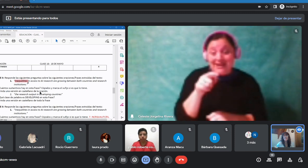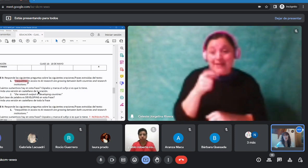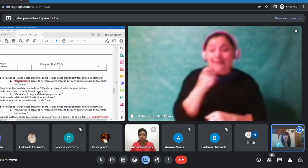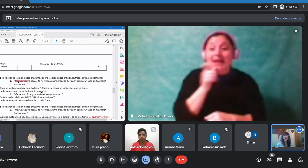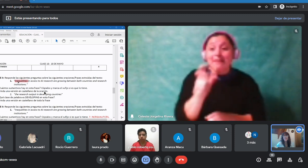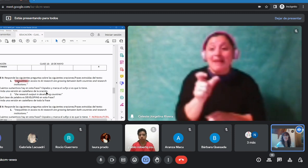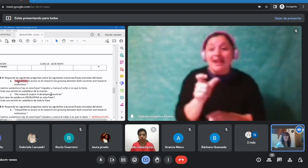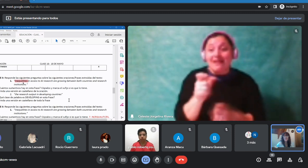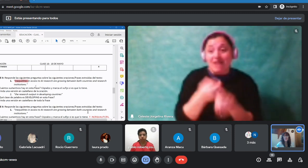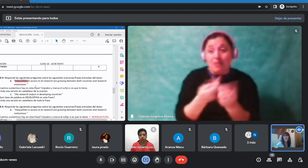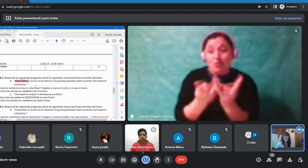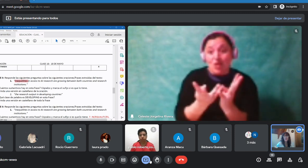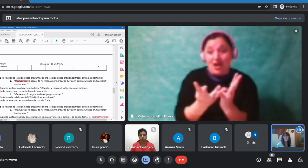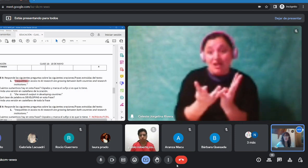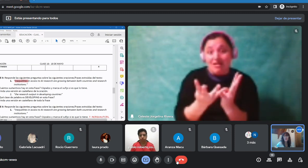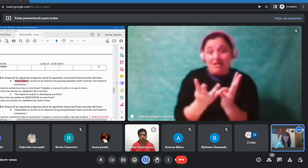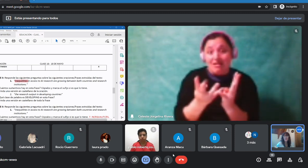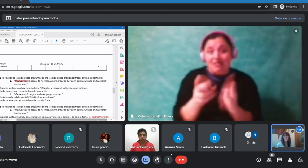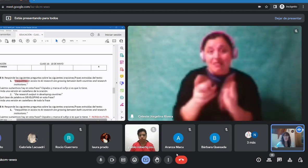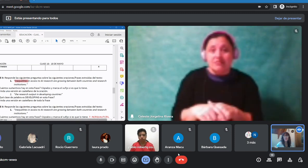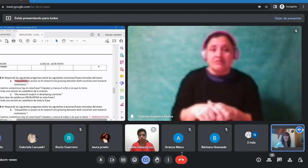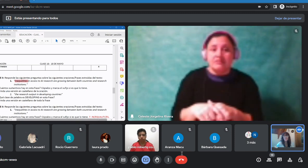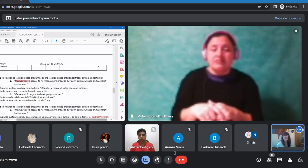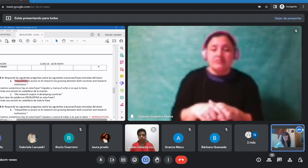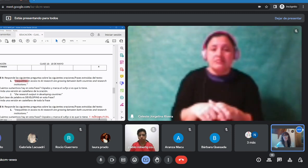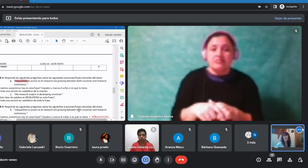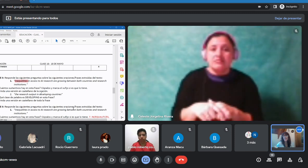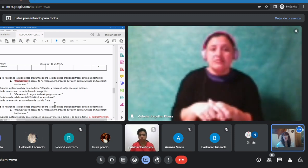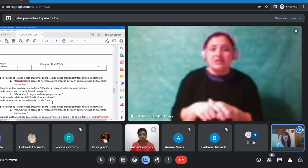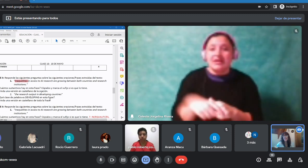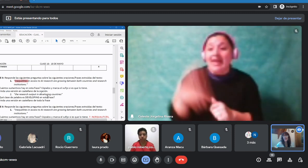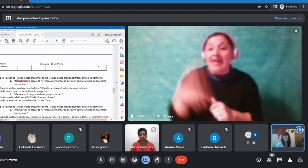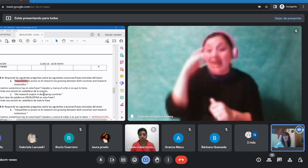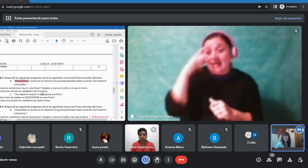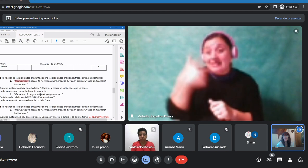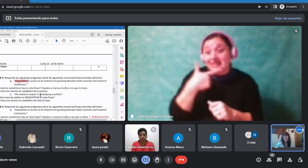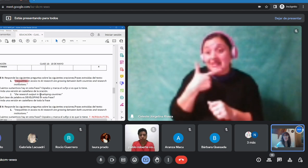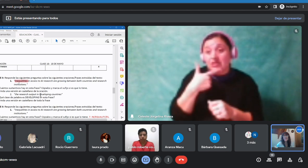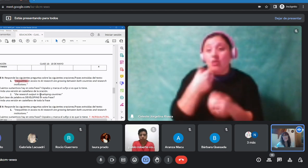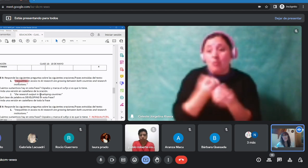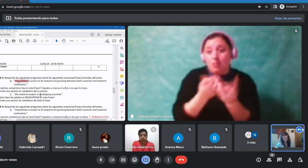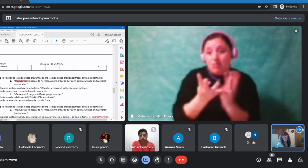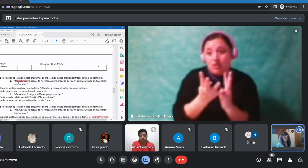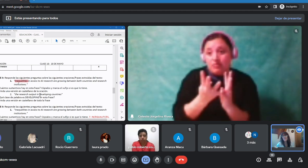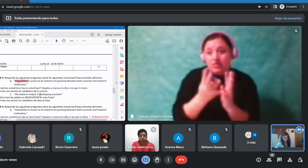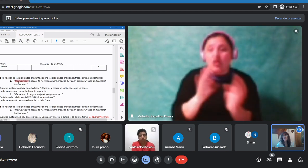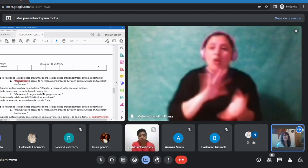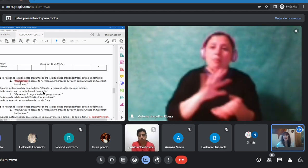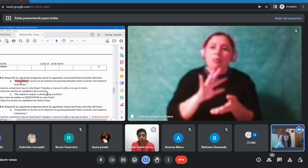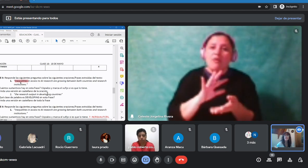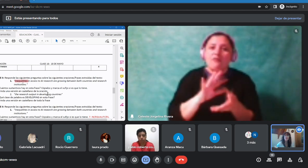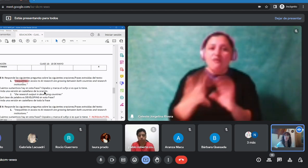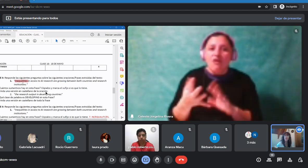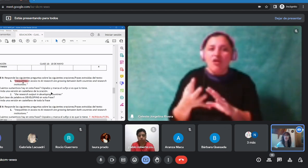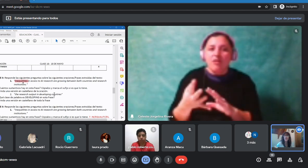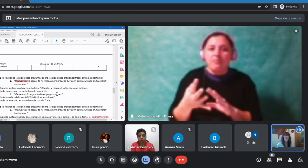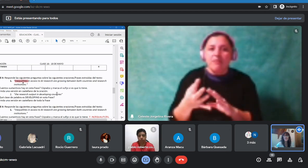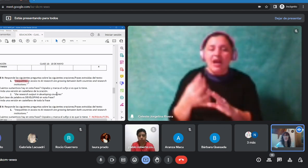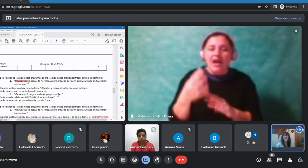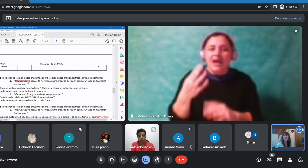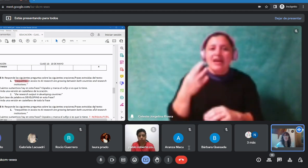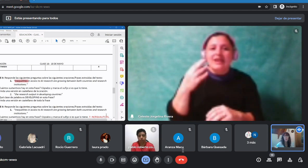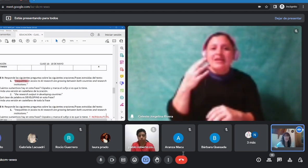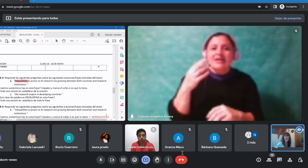Inequalities. Equality sería el igualdad. Inequality sería desigualdad y acá